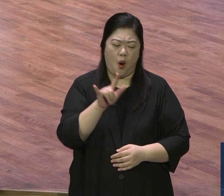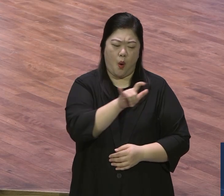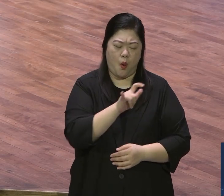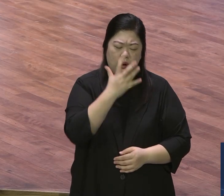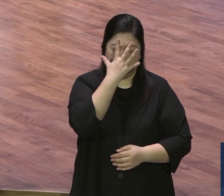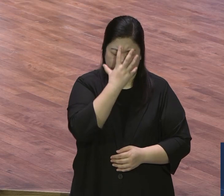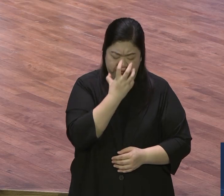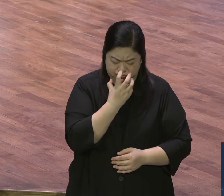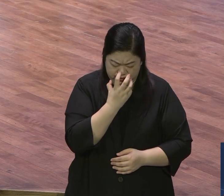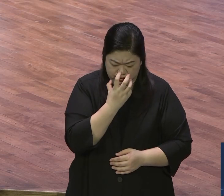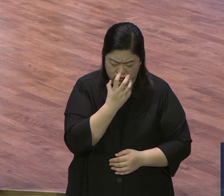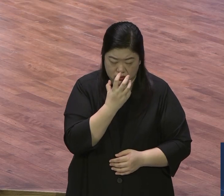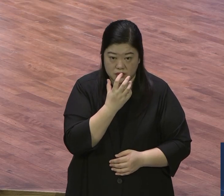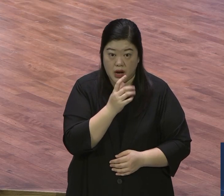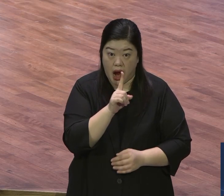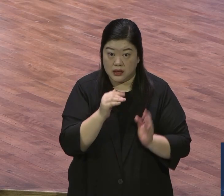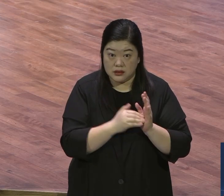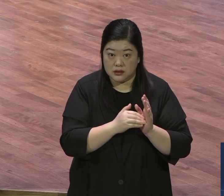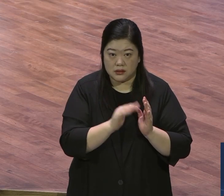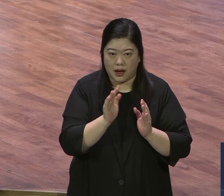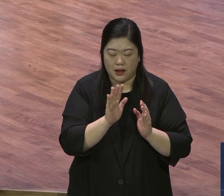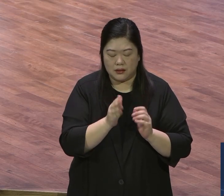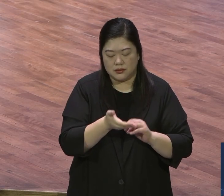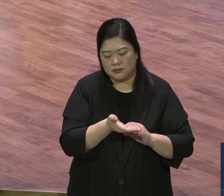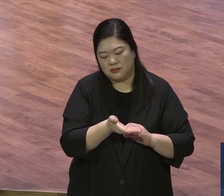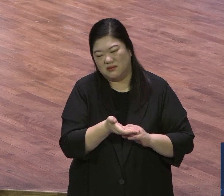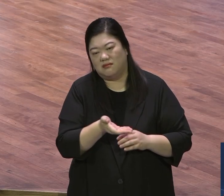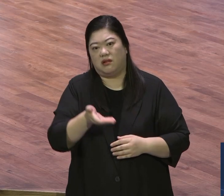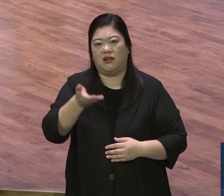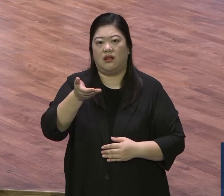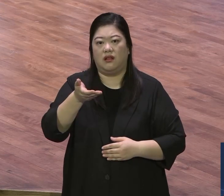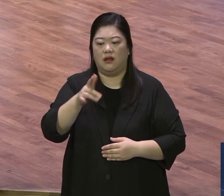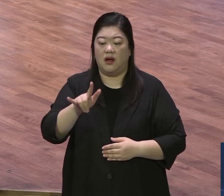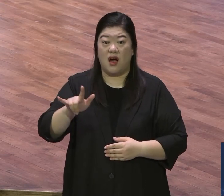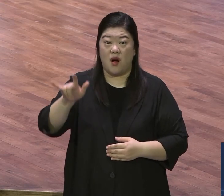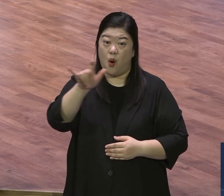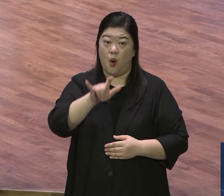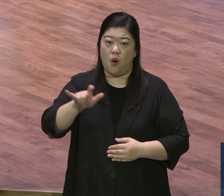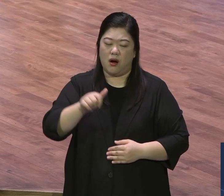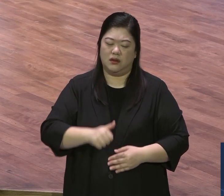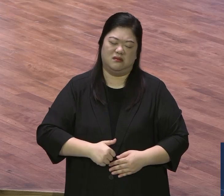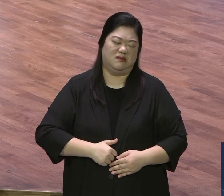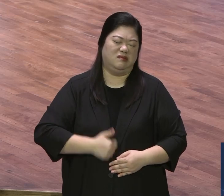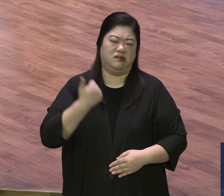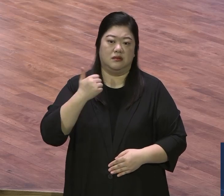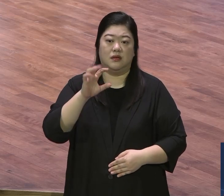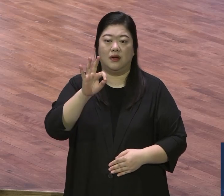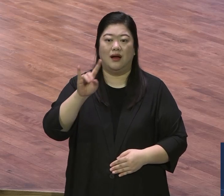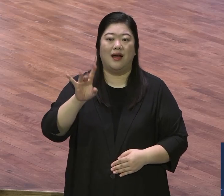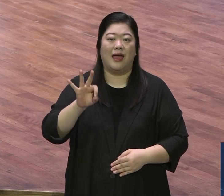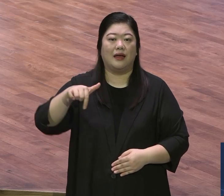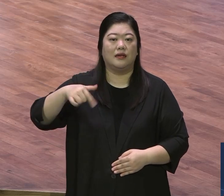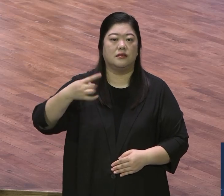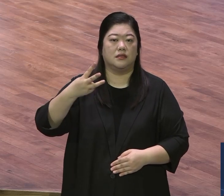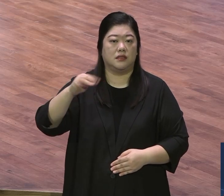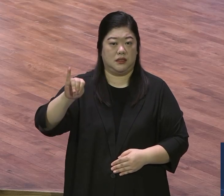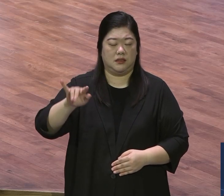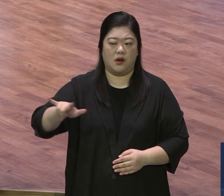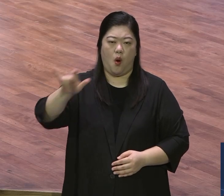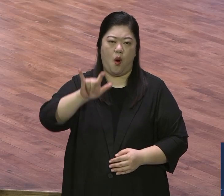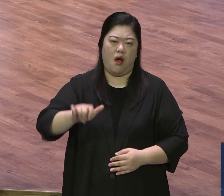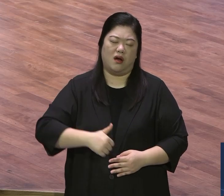극심한 분노를 표출하고 있어서 코로나 앵그리족이 있다고 그렇게